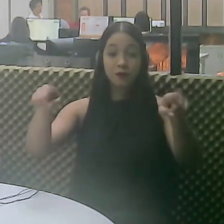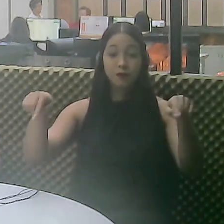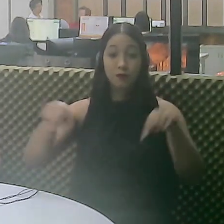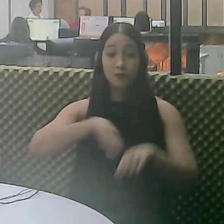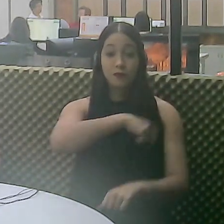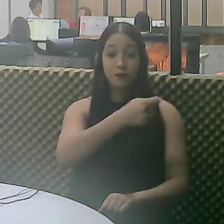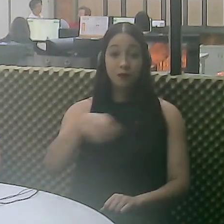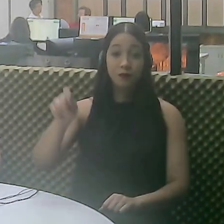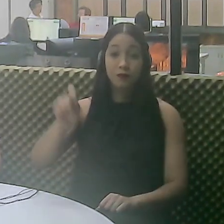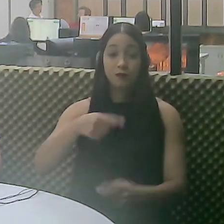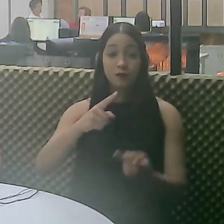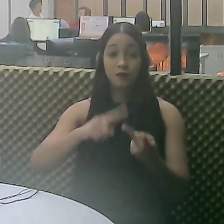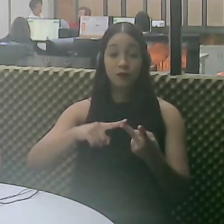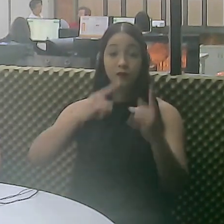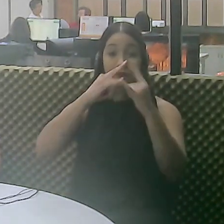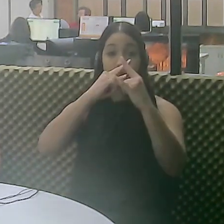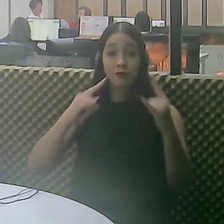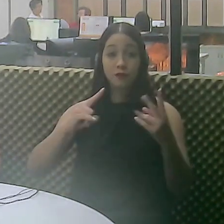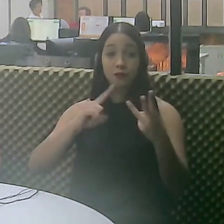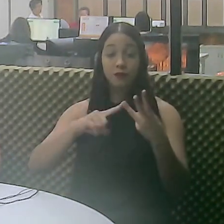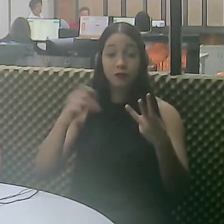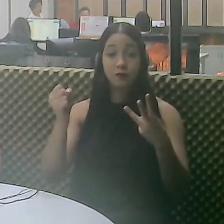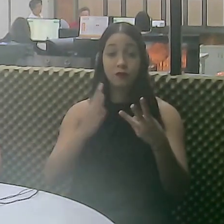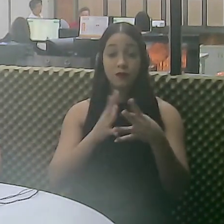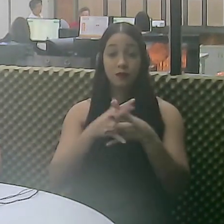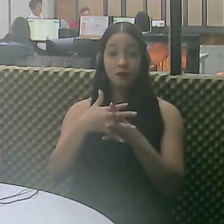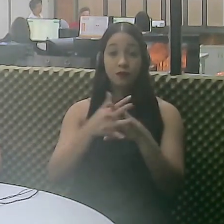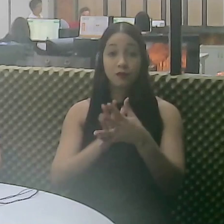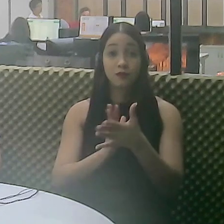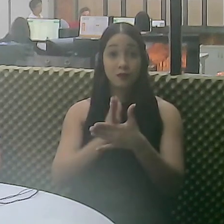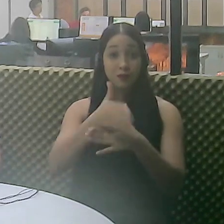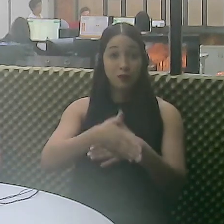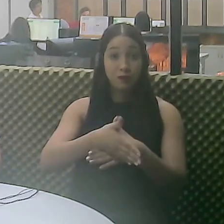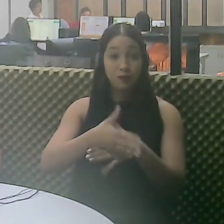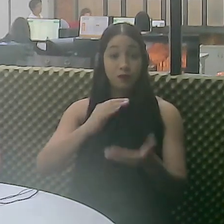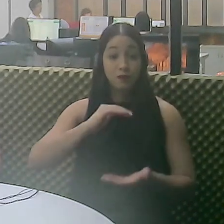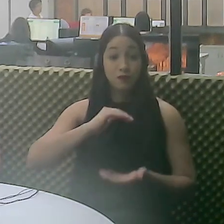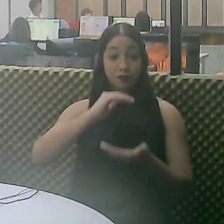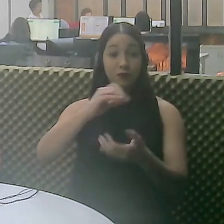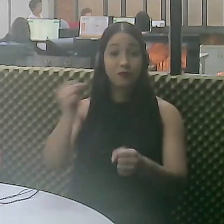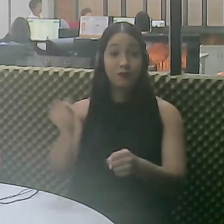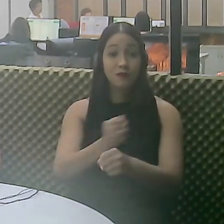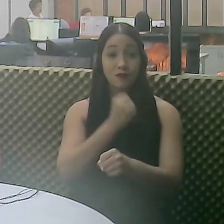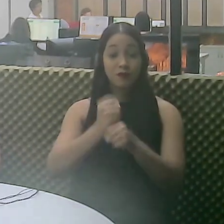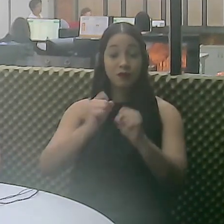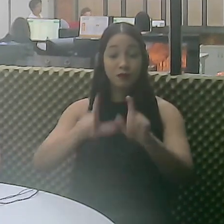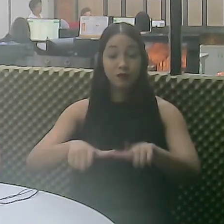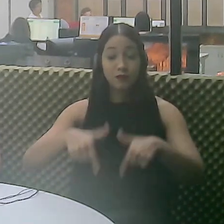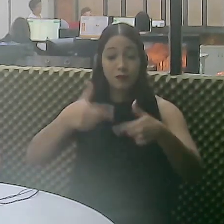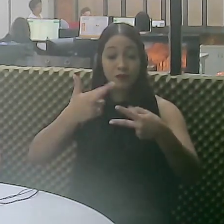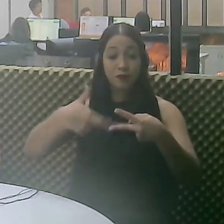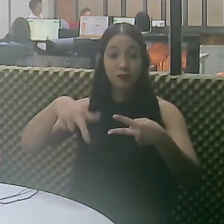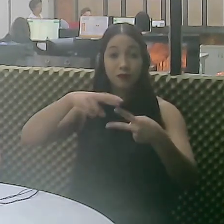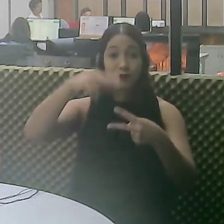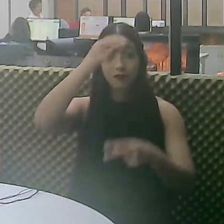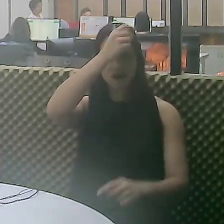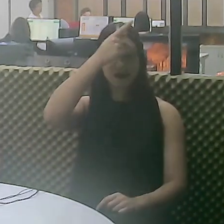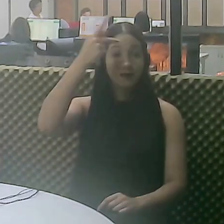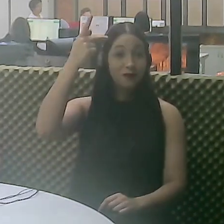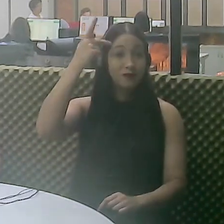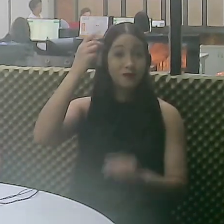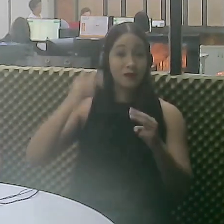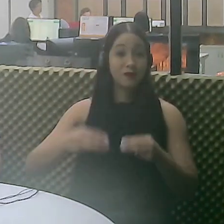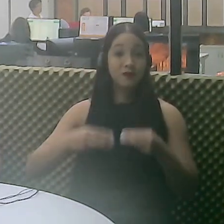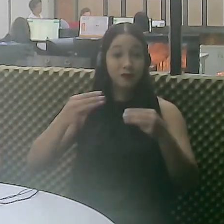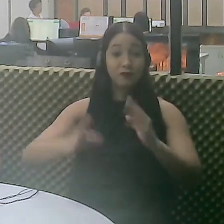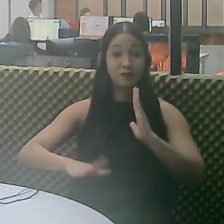tênis, o quiosque de convivência e as novas portarias integram um pacote de obras executadas com recursos da Prefeitura e do